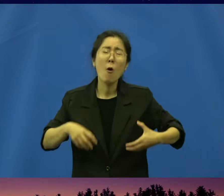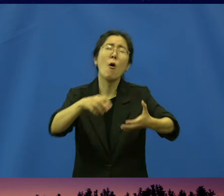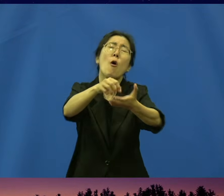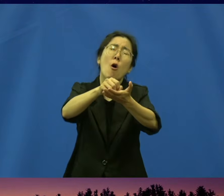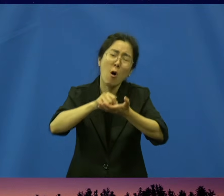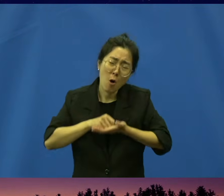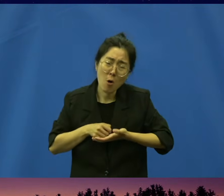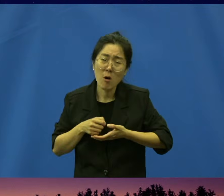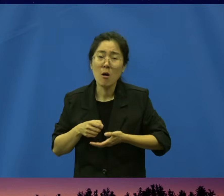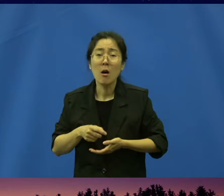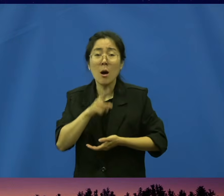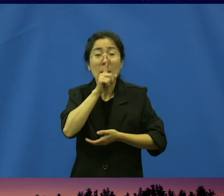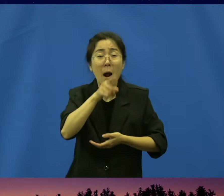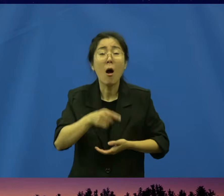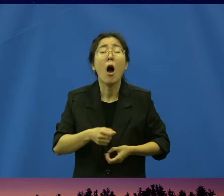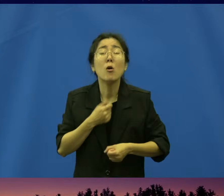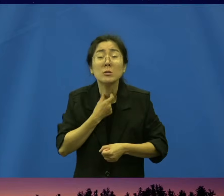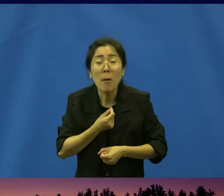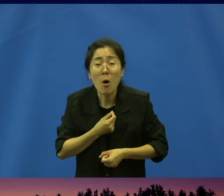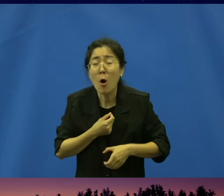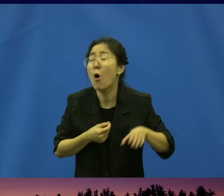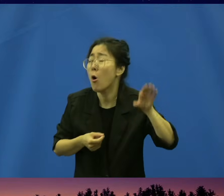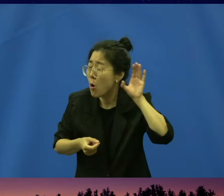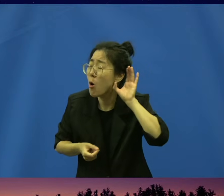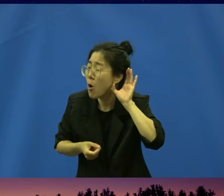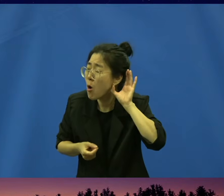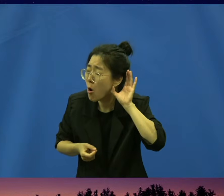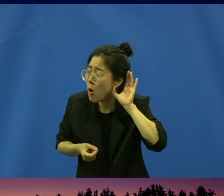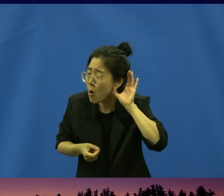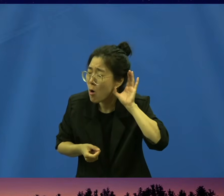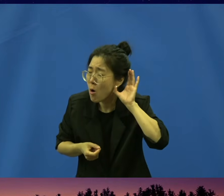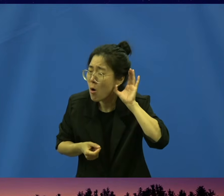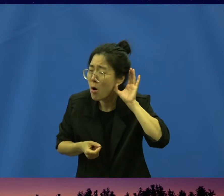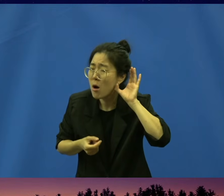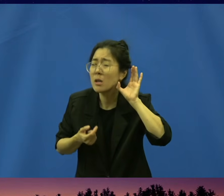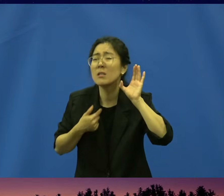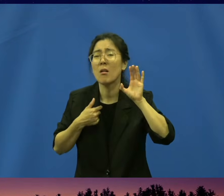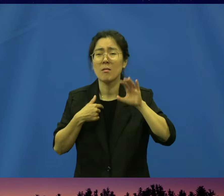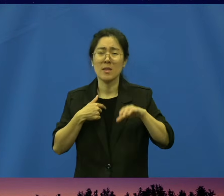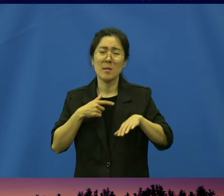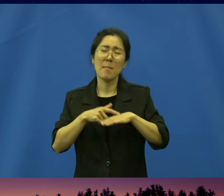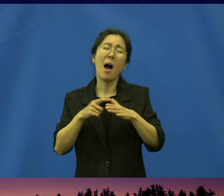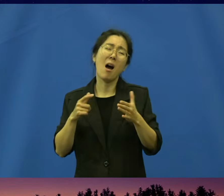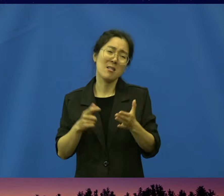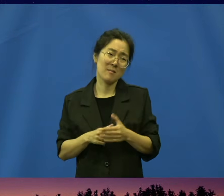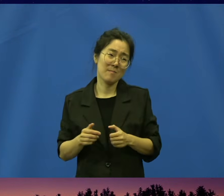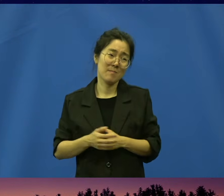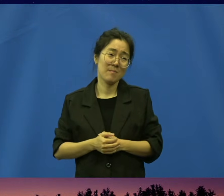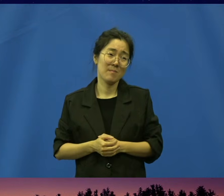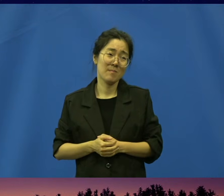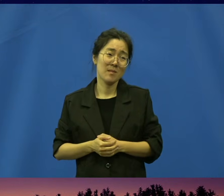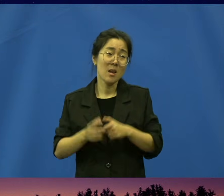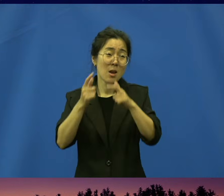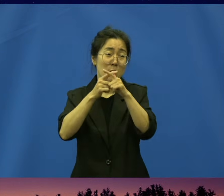마음들을 주시옵소서. 이런 마음들을 주시옵소서. 그래서 교회에 오면 편안하고